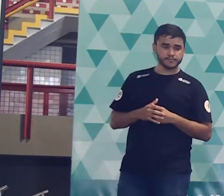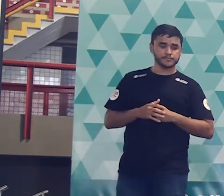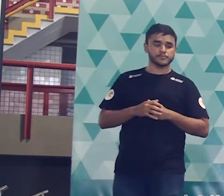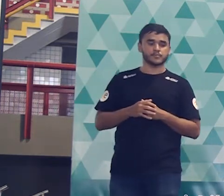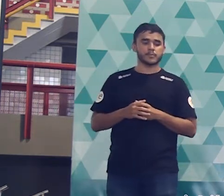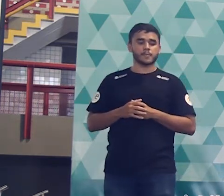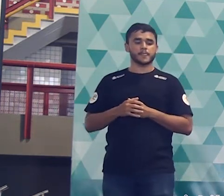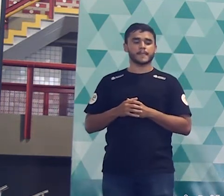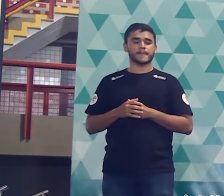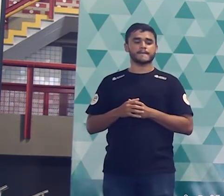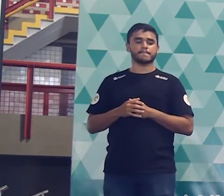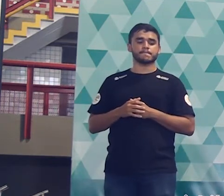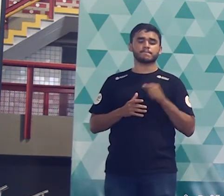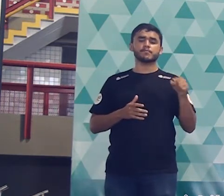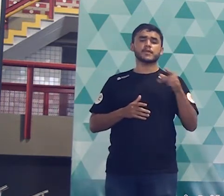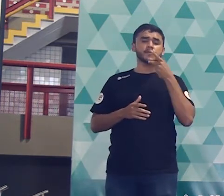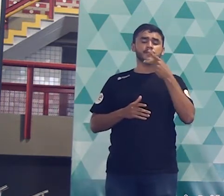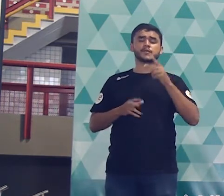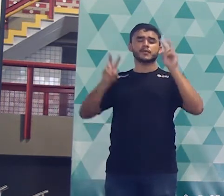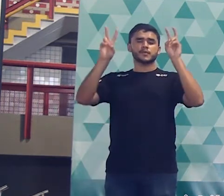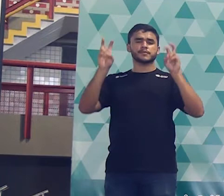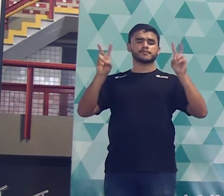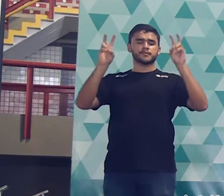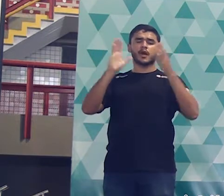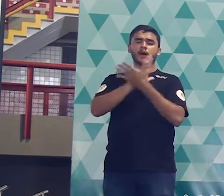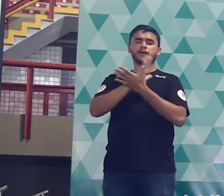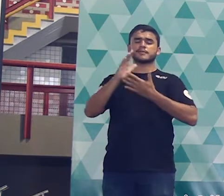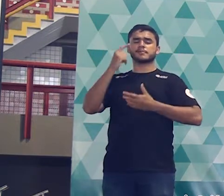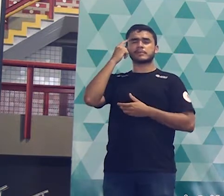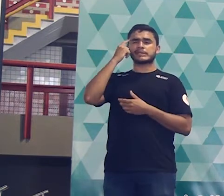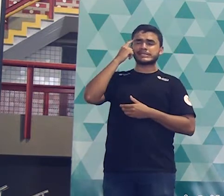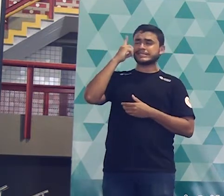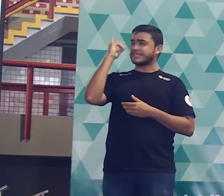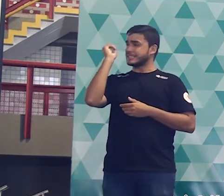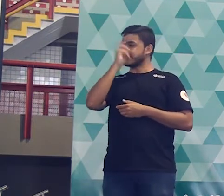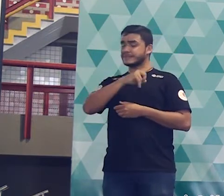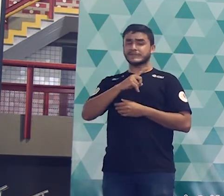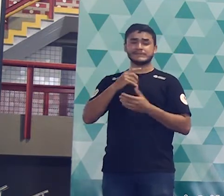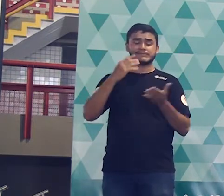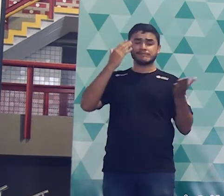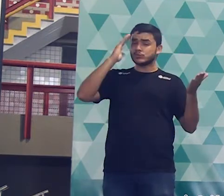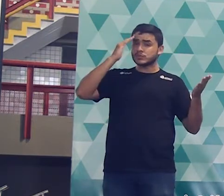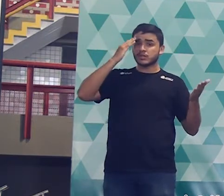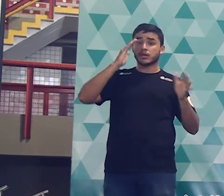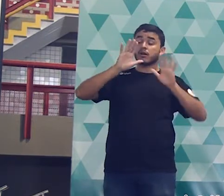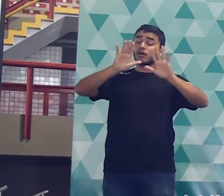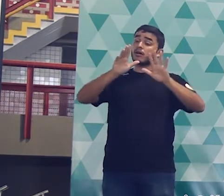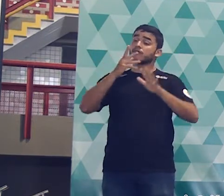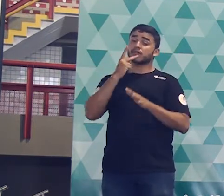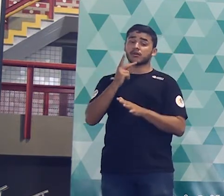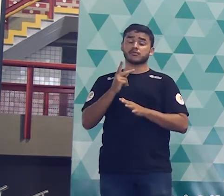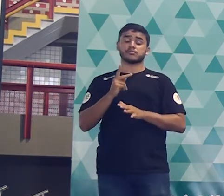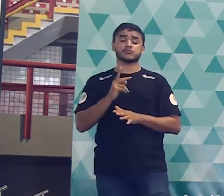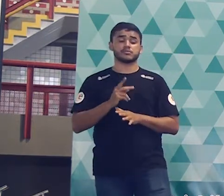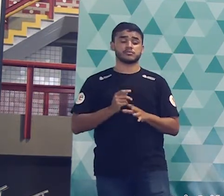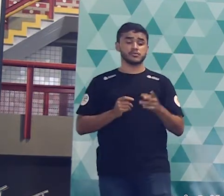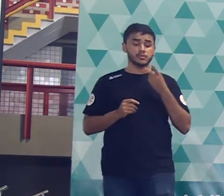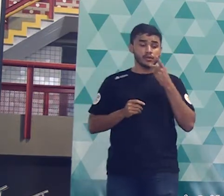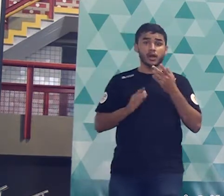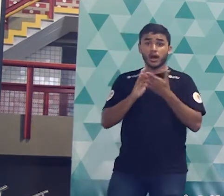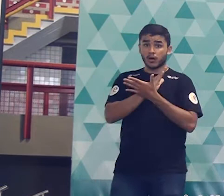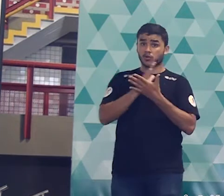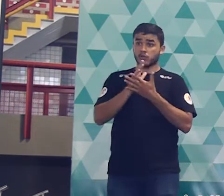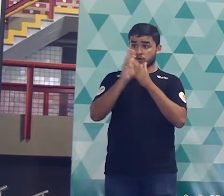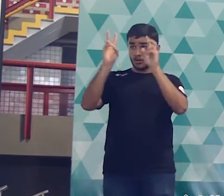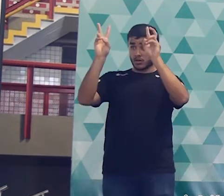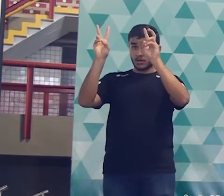Hess, são questões que às vezes os alunos pensam que é muito complicada, que é muito difícil, mas não é bem assim. De novo, a gente vai ter que pegar